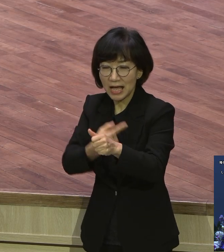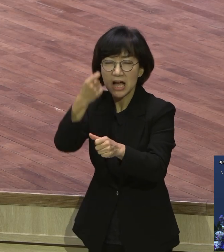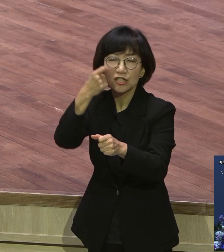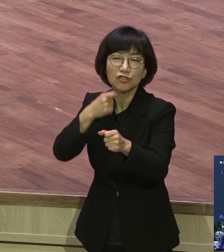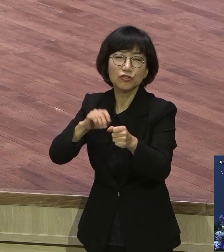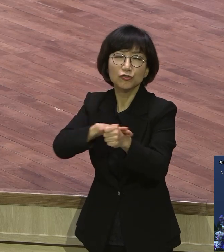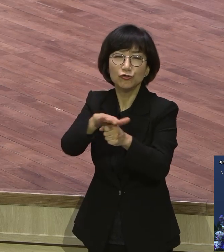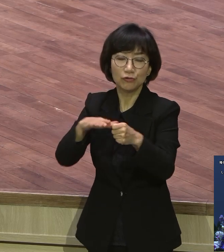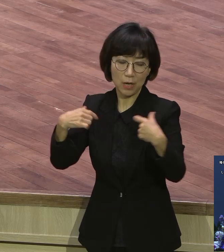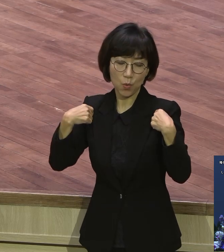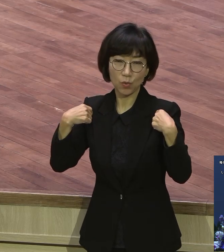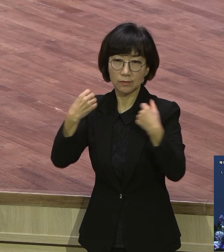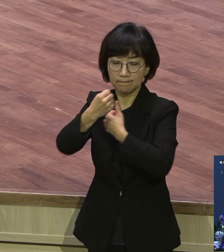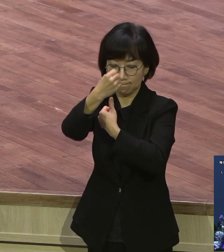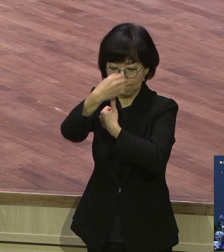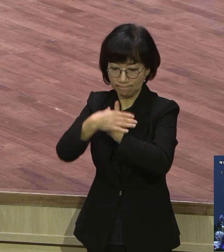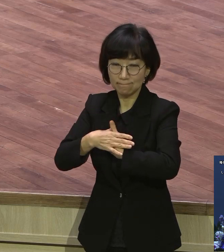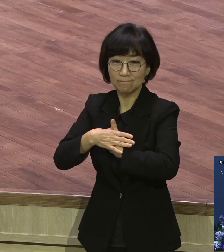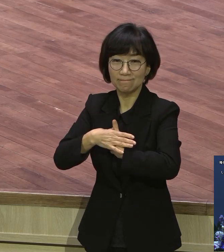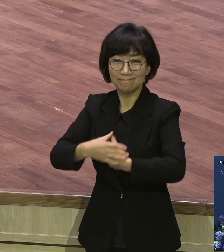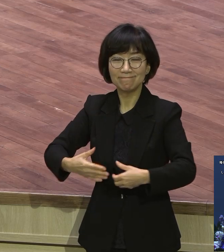입고 있어야 한다는 거예요